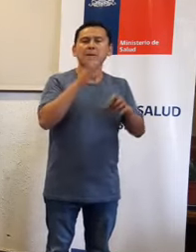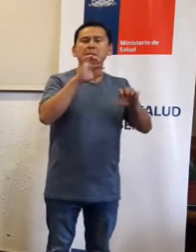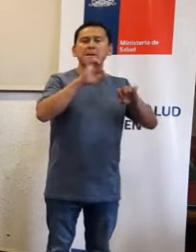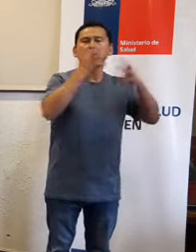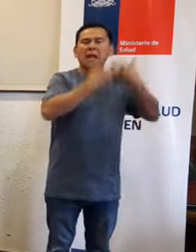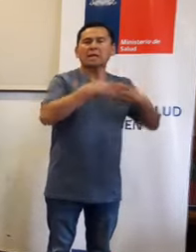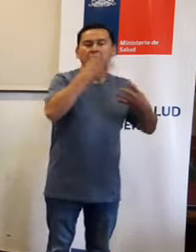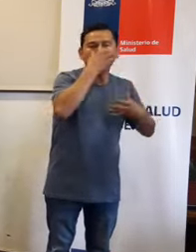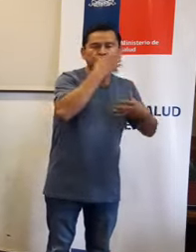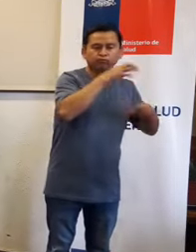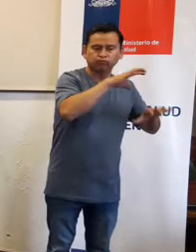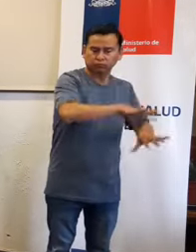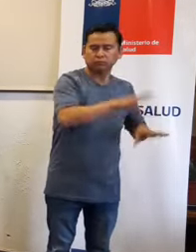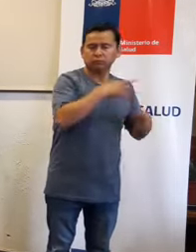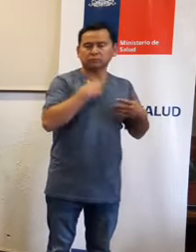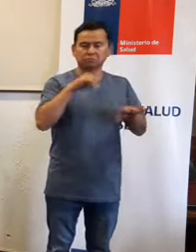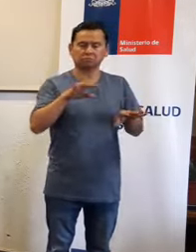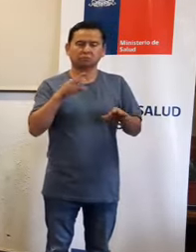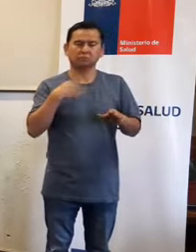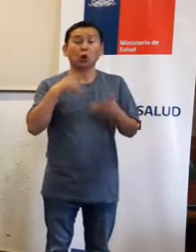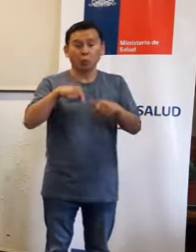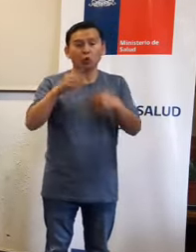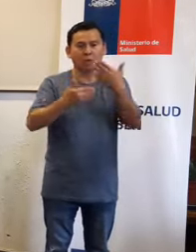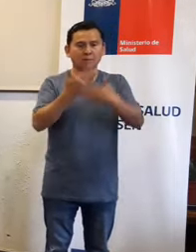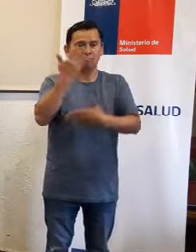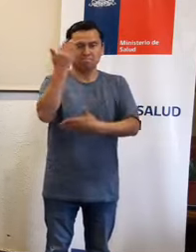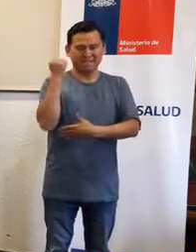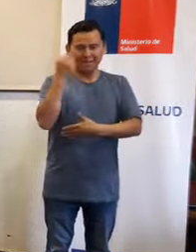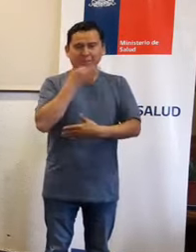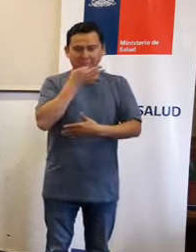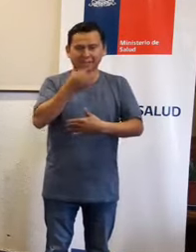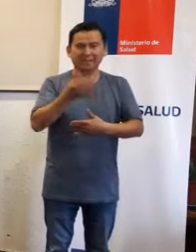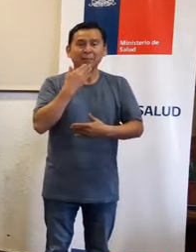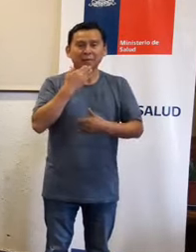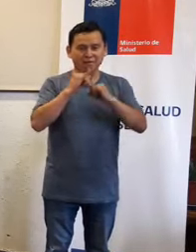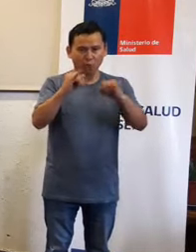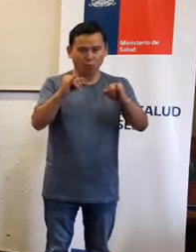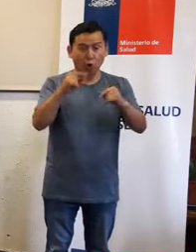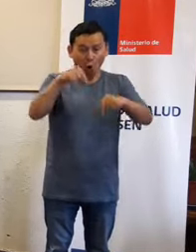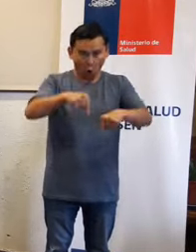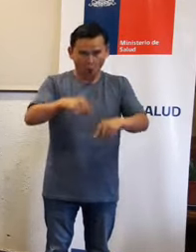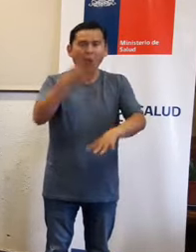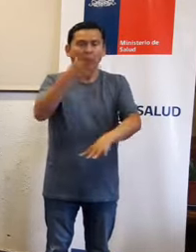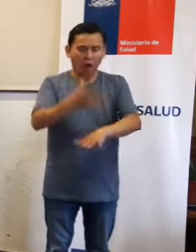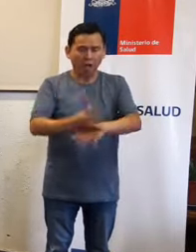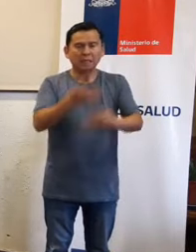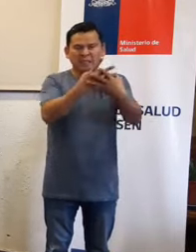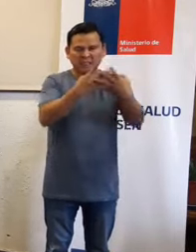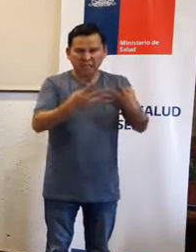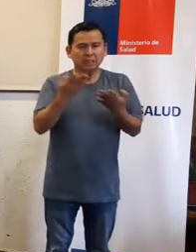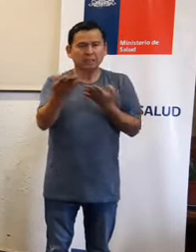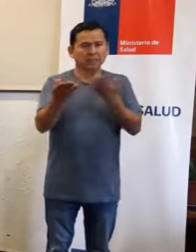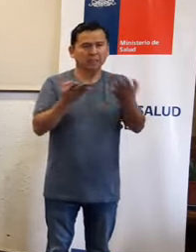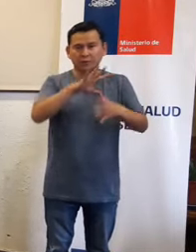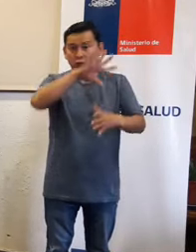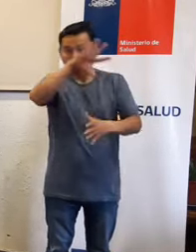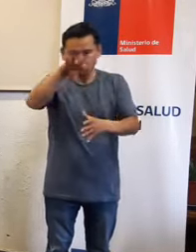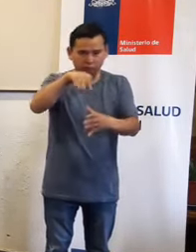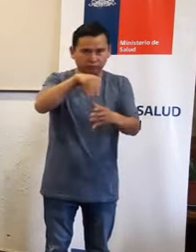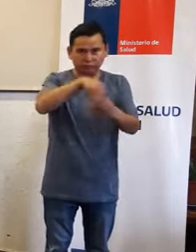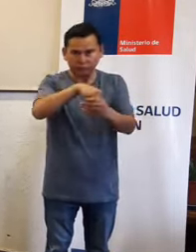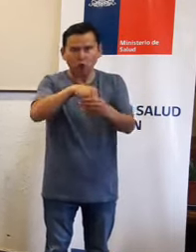ministro y el presidente hoy día en la nota de prensa de este viernes en la mañana, hoy día tenemos una red de servicios integrada